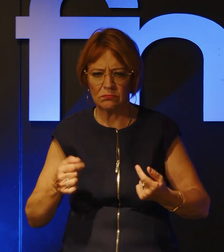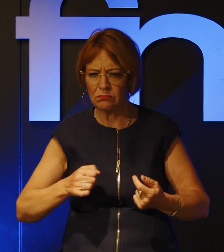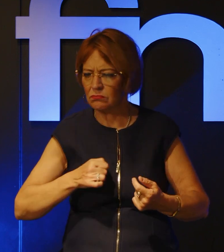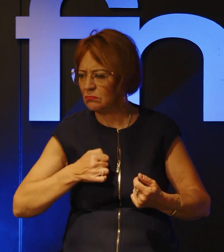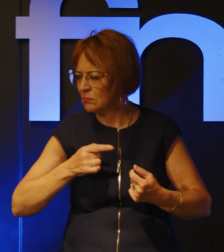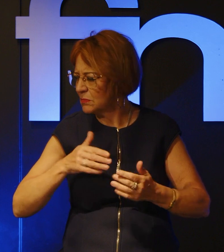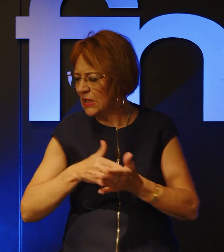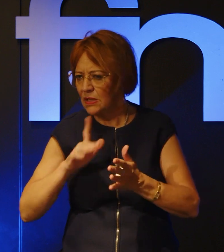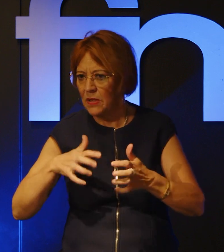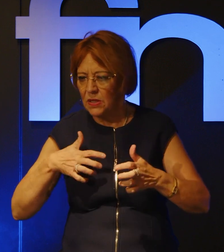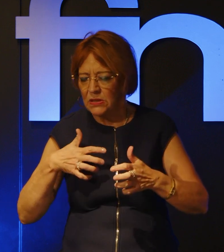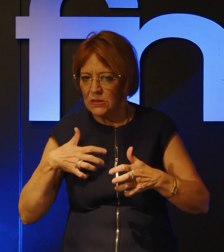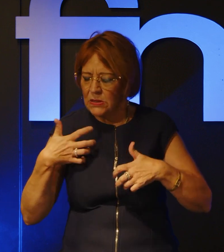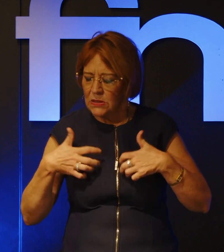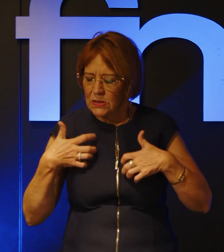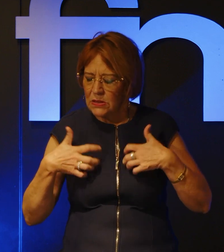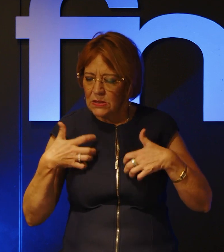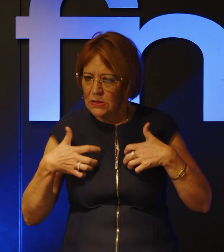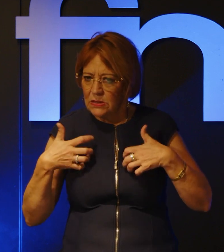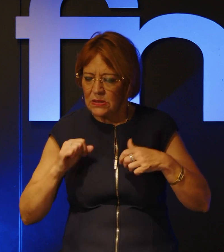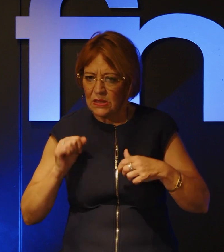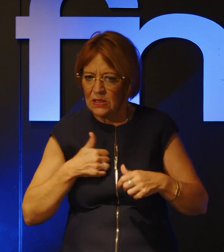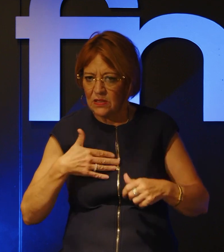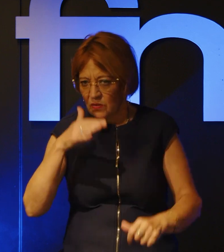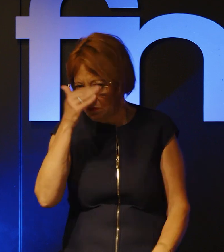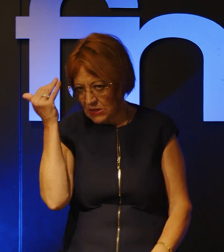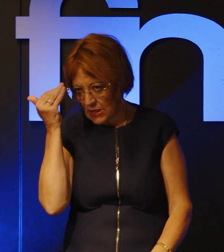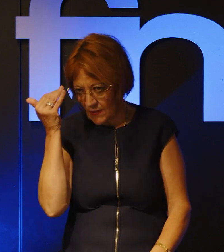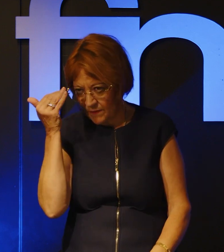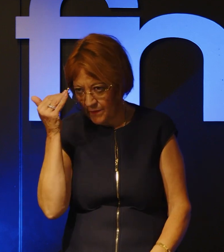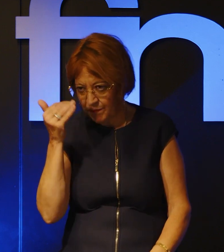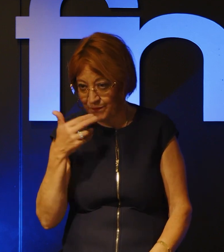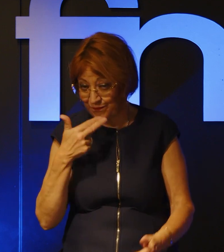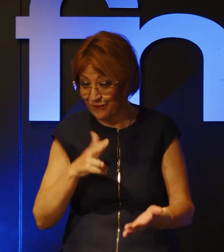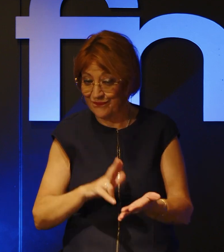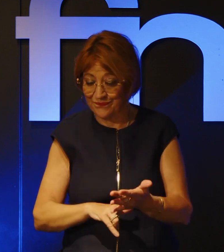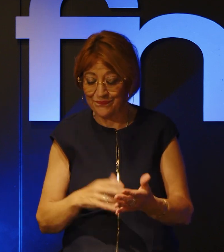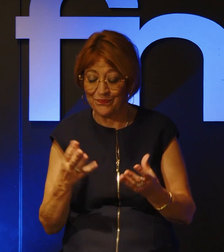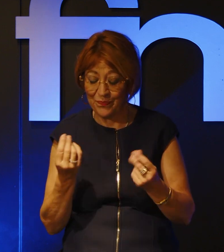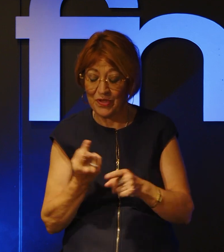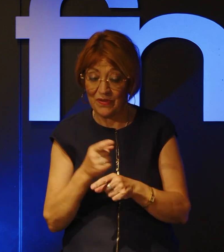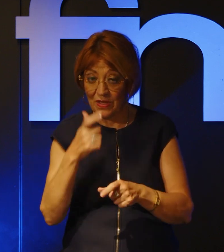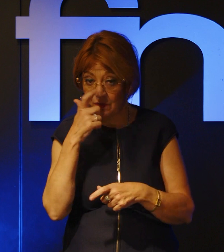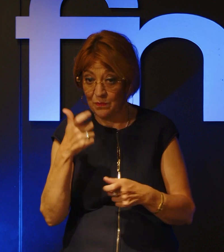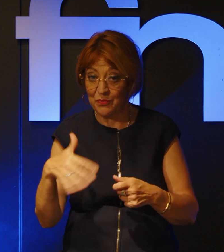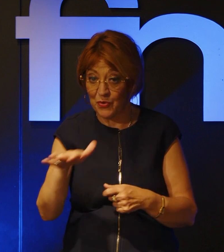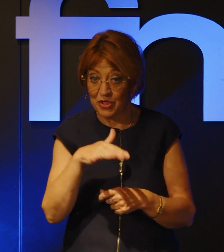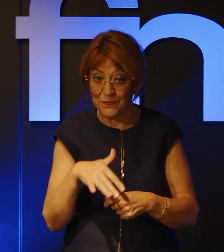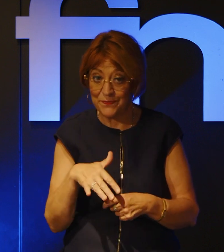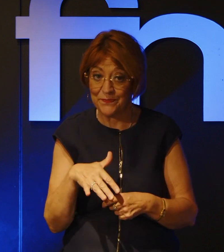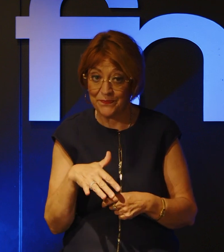grande ansiedade para além de outros correlatos a nível da Saúde Mental o que factualmente coloca muitas vezes Estas pessoas a